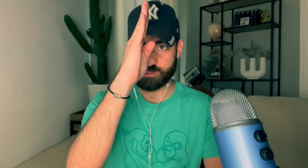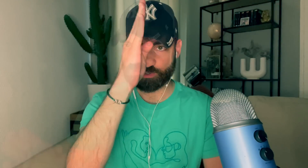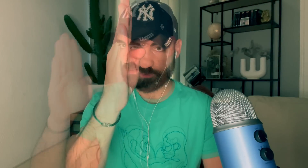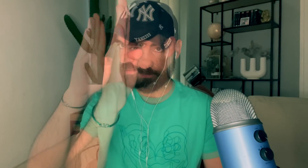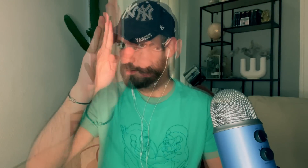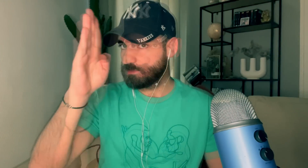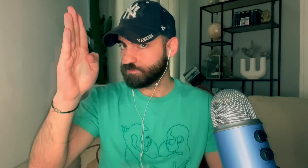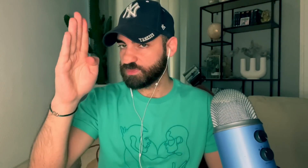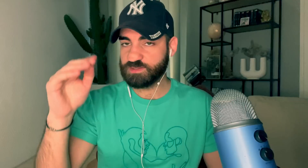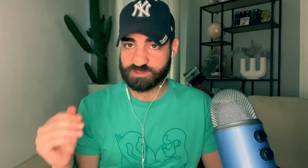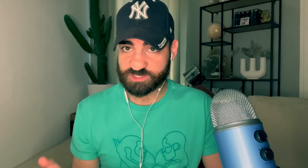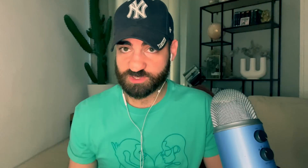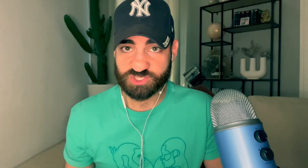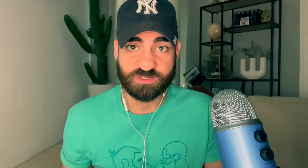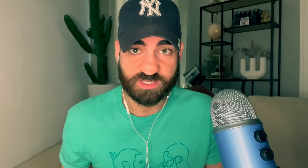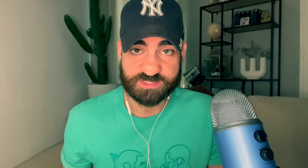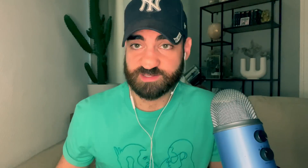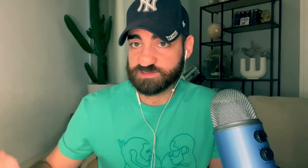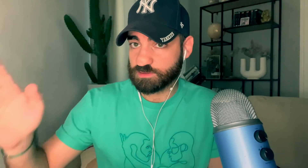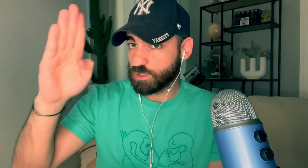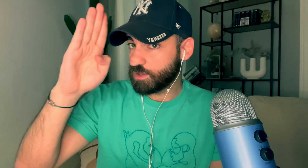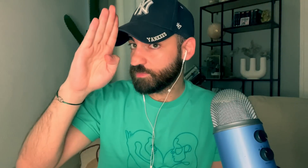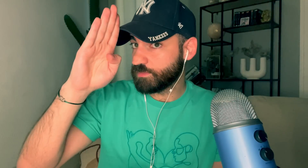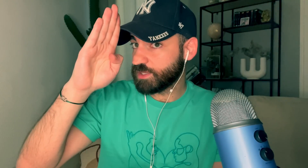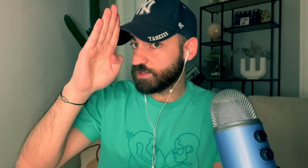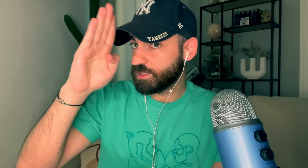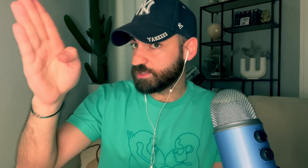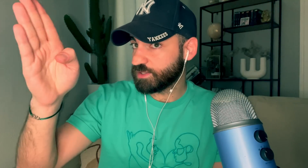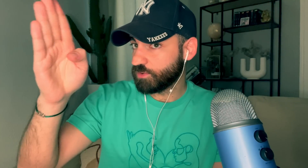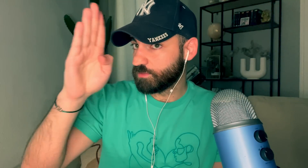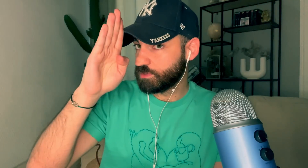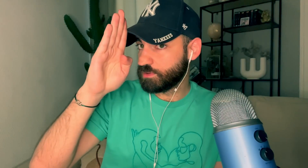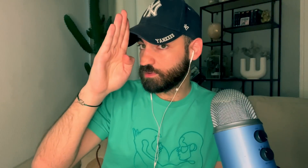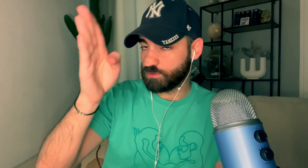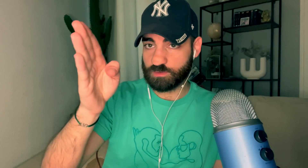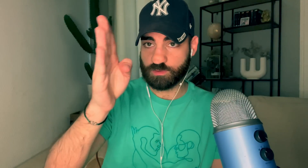hétéro. Désolé, j'ai une casquette, hop, mais hétéro.